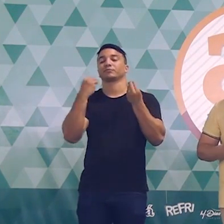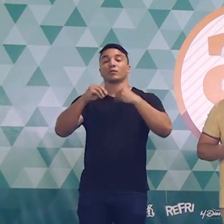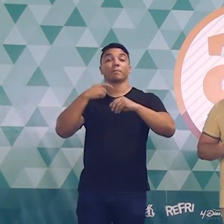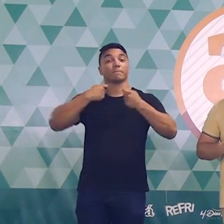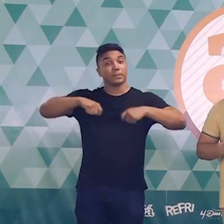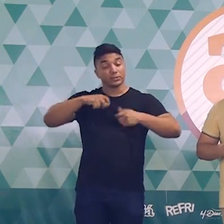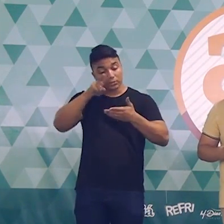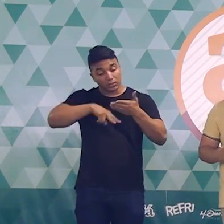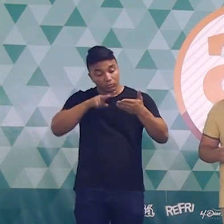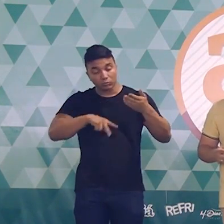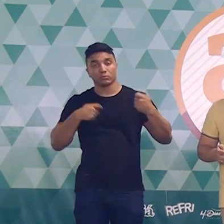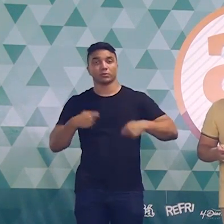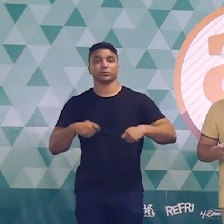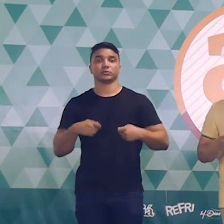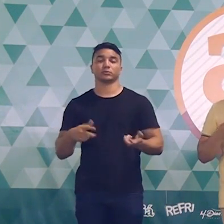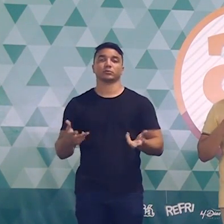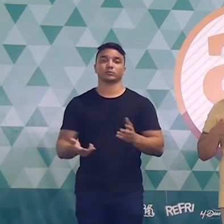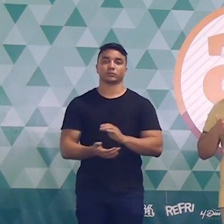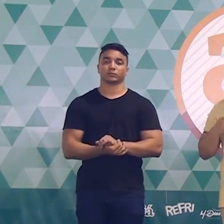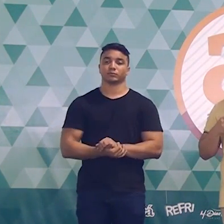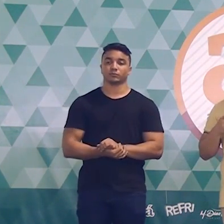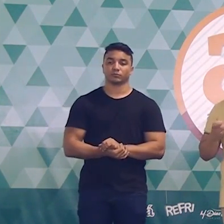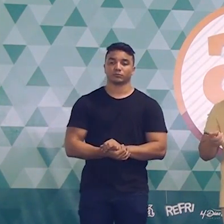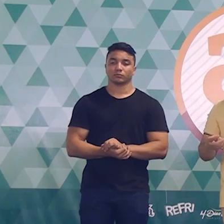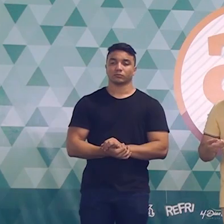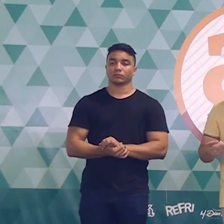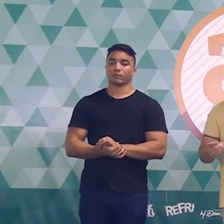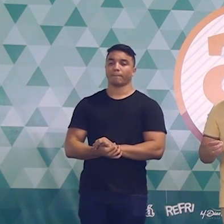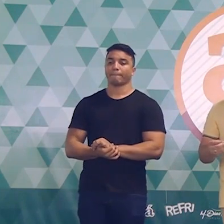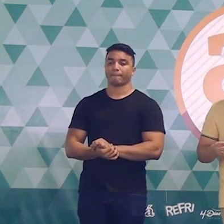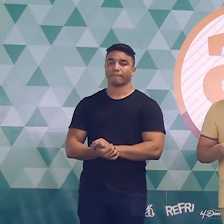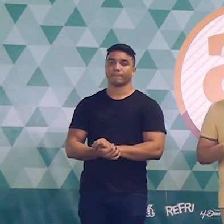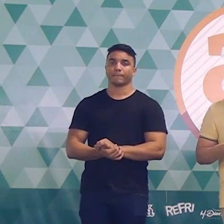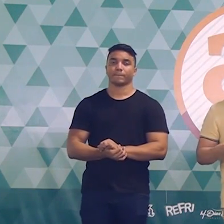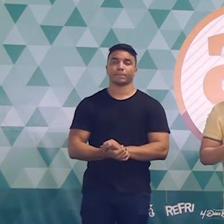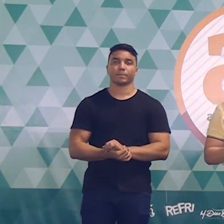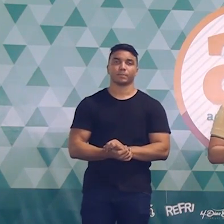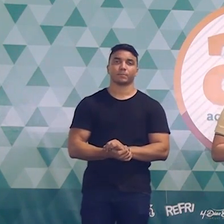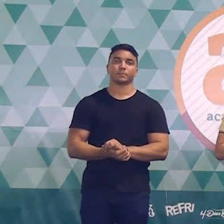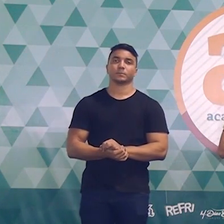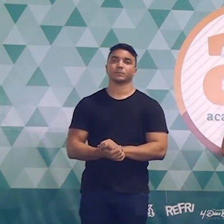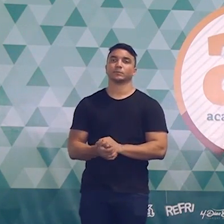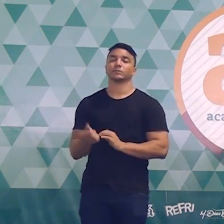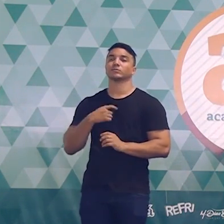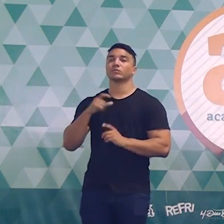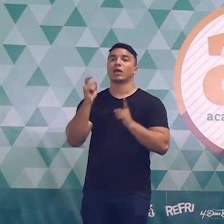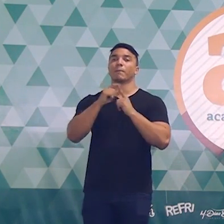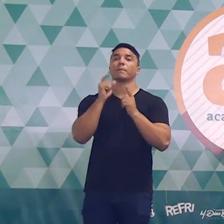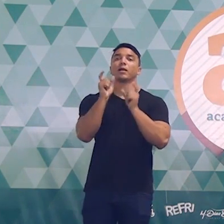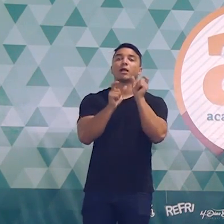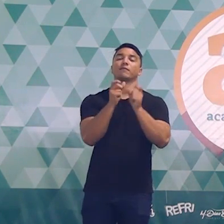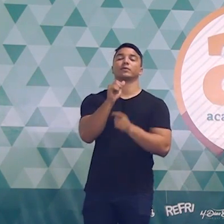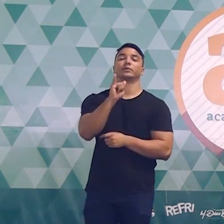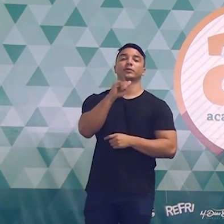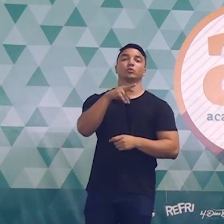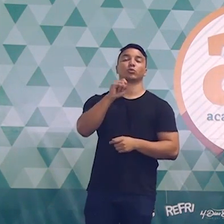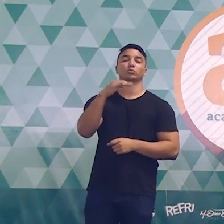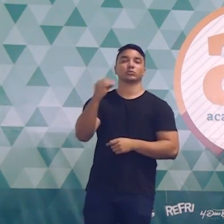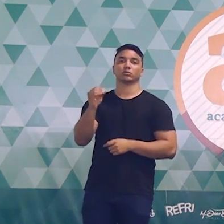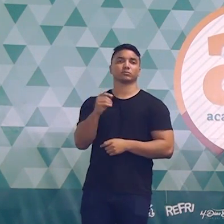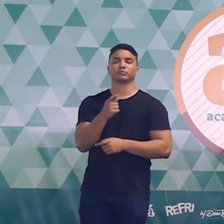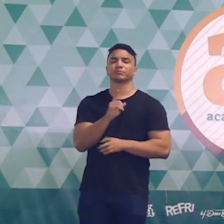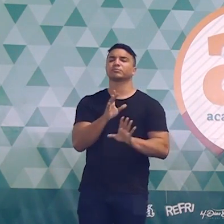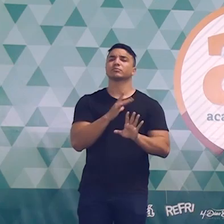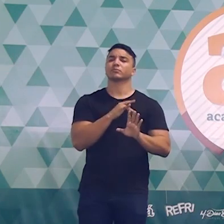leitura. Certo? Ok? Então a gente tem pedido, cite palavras de introdução. É muito genérico isso.